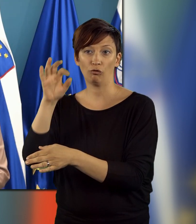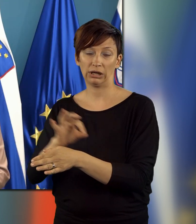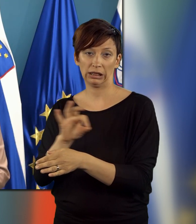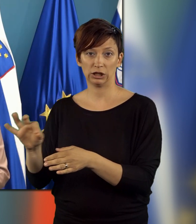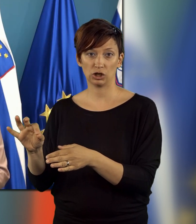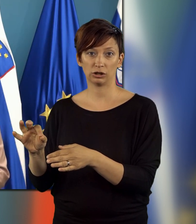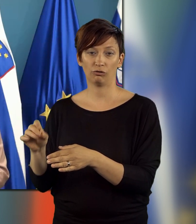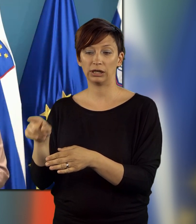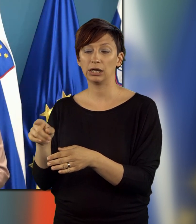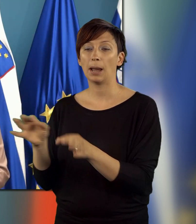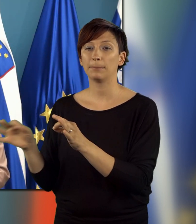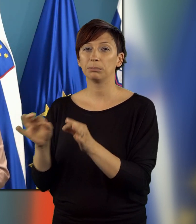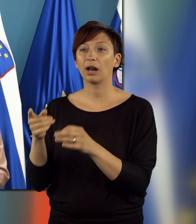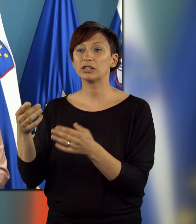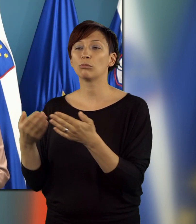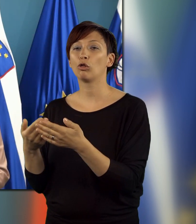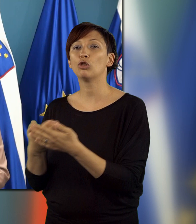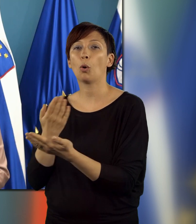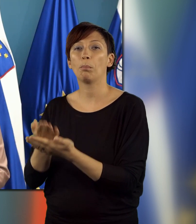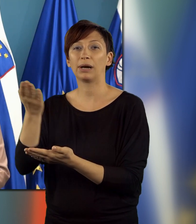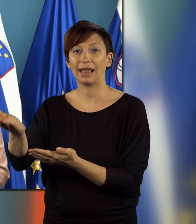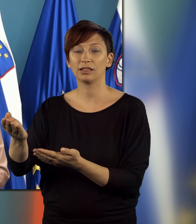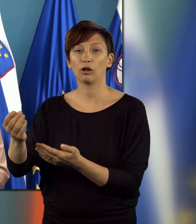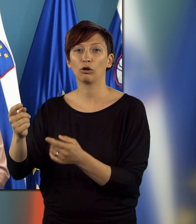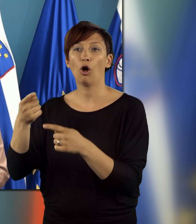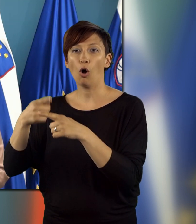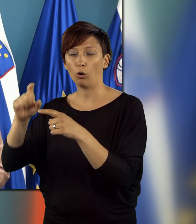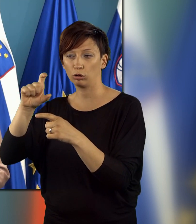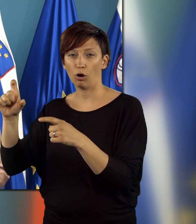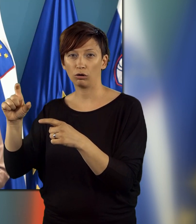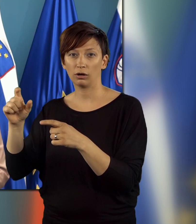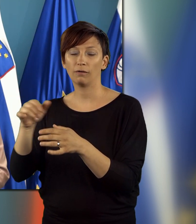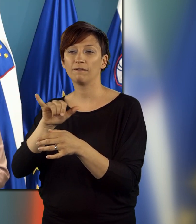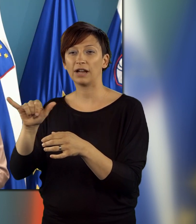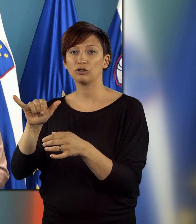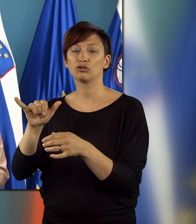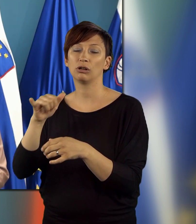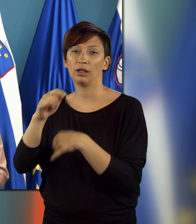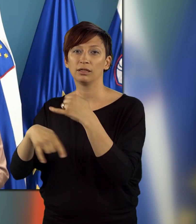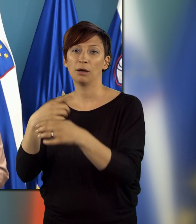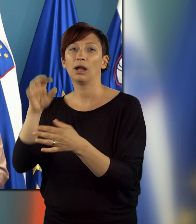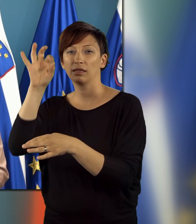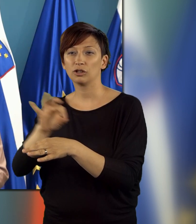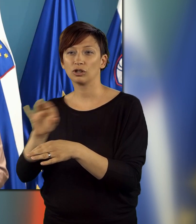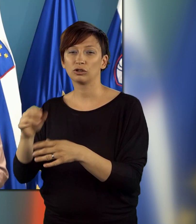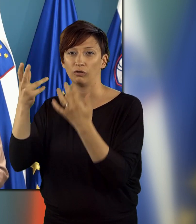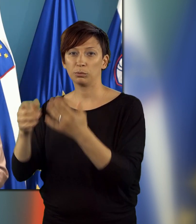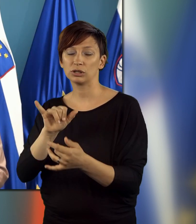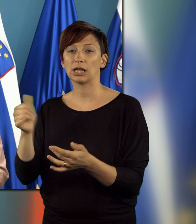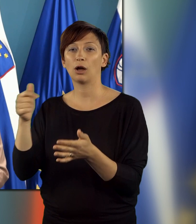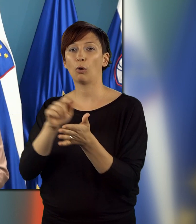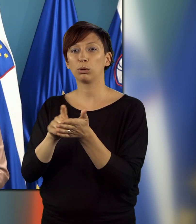načrtovanja. Pripravili smo nov predlog odloka o večletnem načrtovanju proračunov za